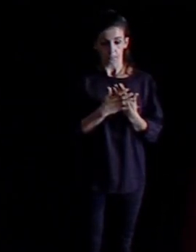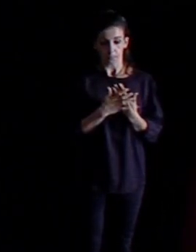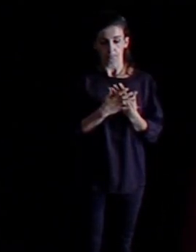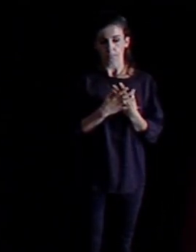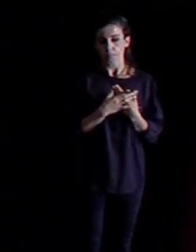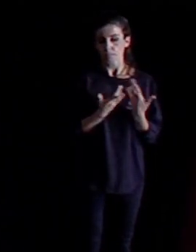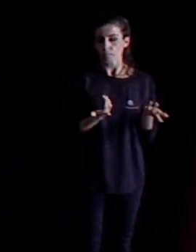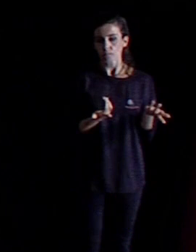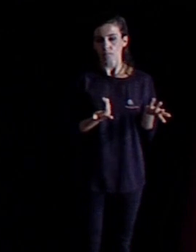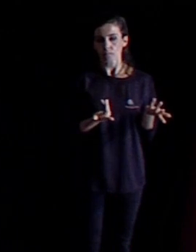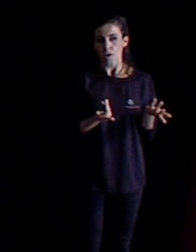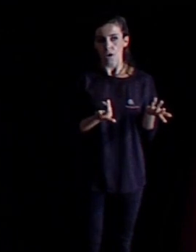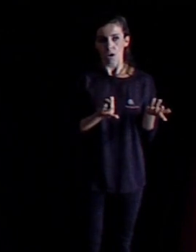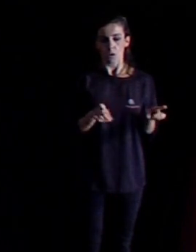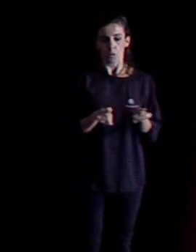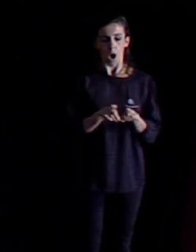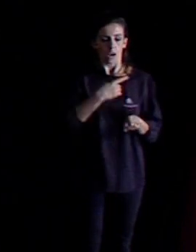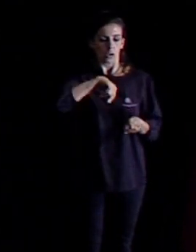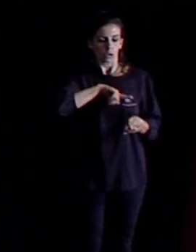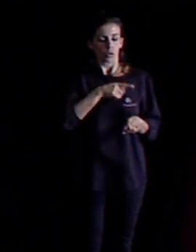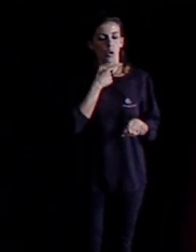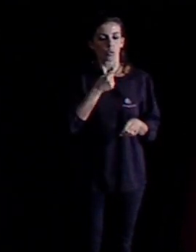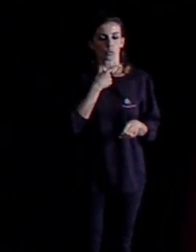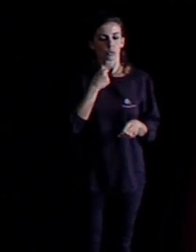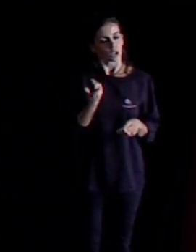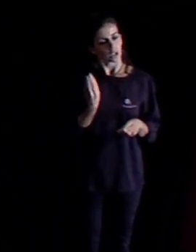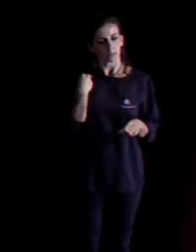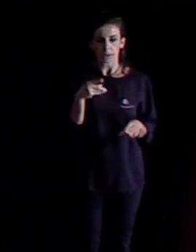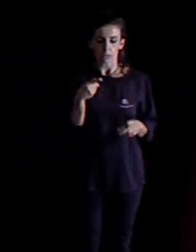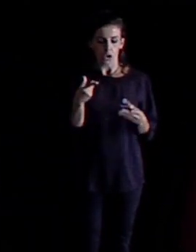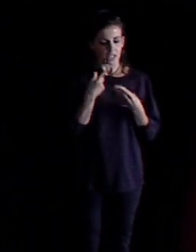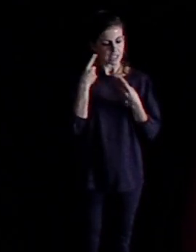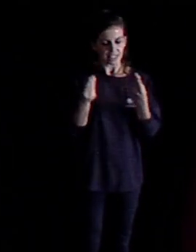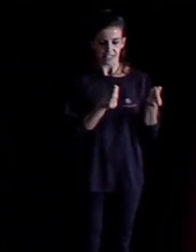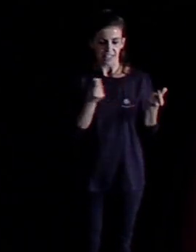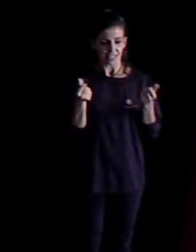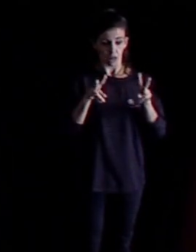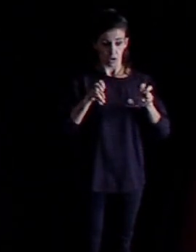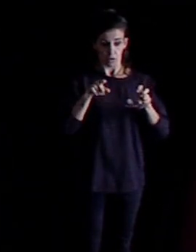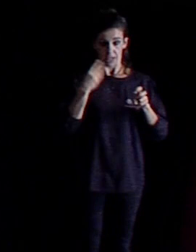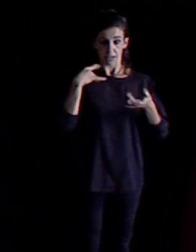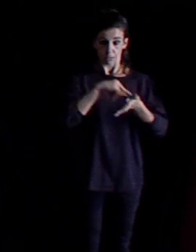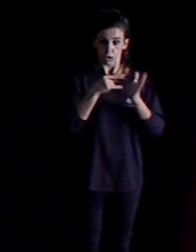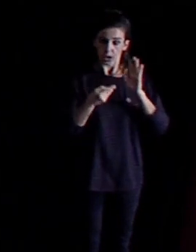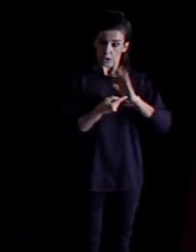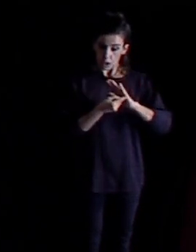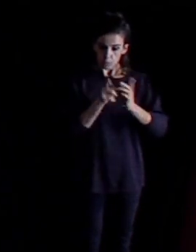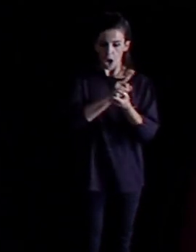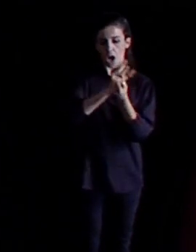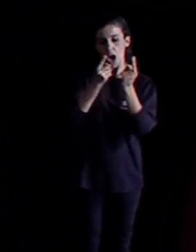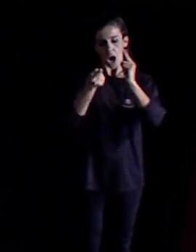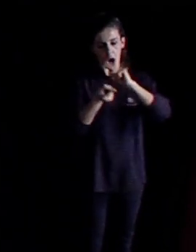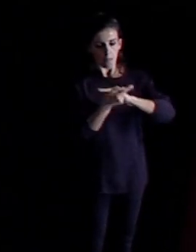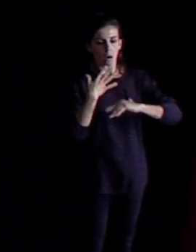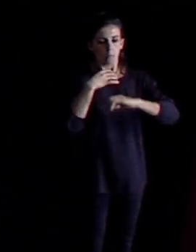hambre, lo que nosotros nos gusta tener sensaciones nuevas. Ese sistema madura pronto, a nivel de